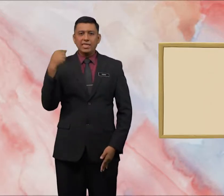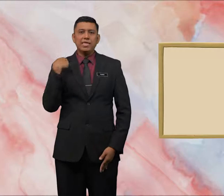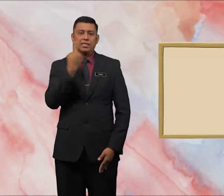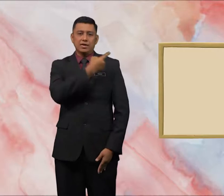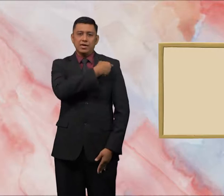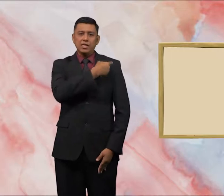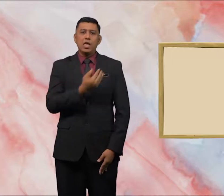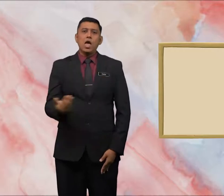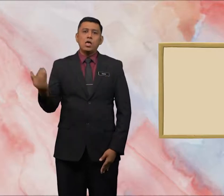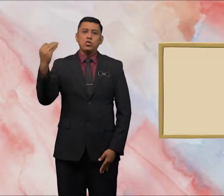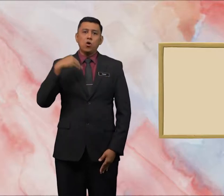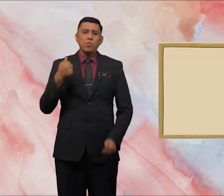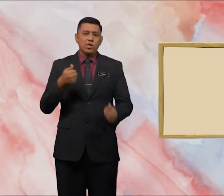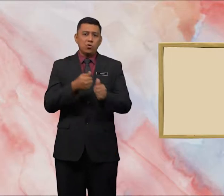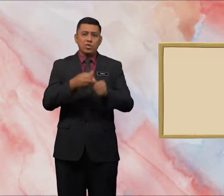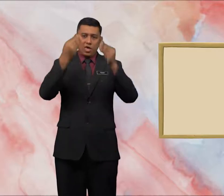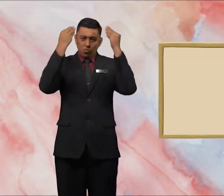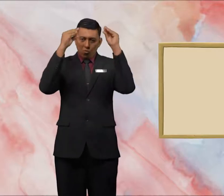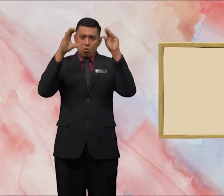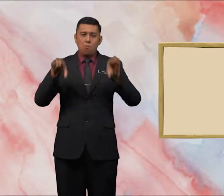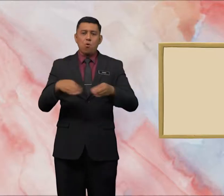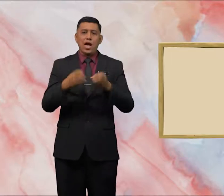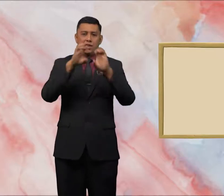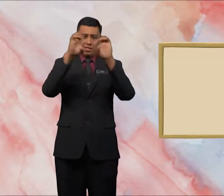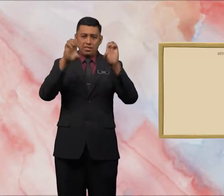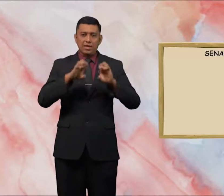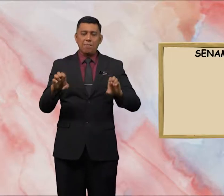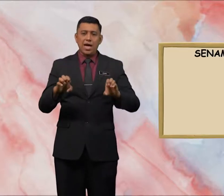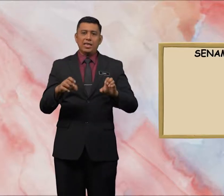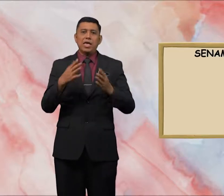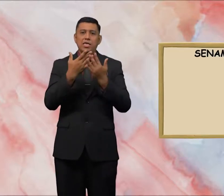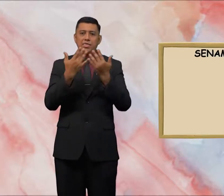kita, jom ikut cikgu buat senaman jari.